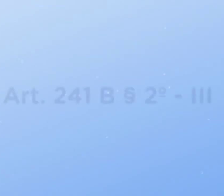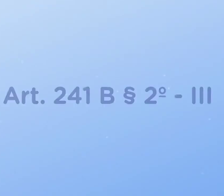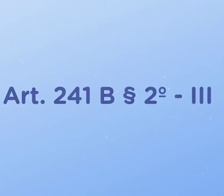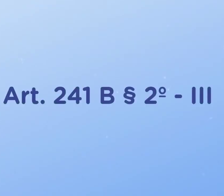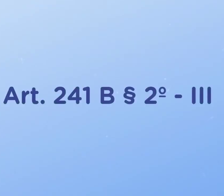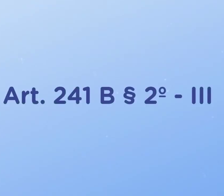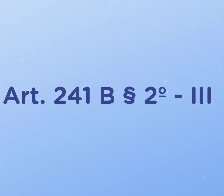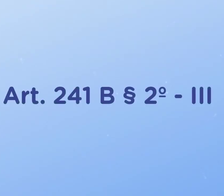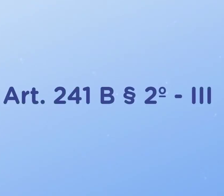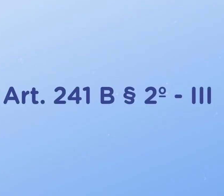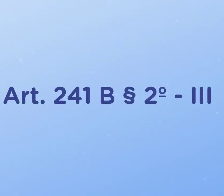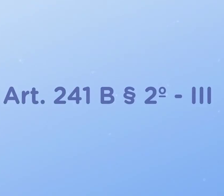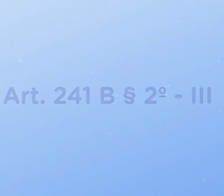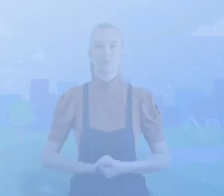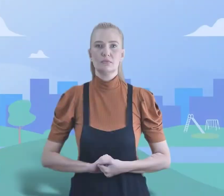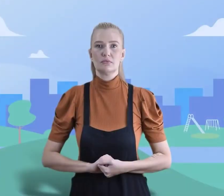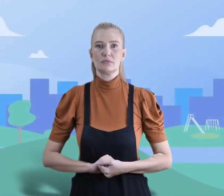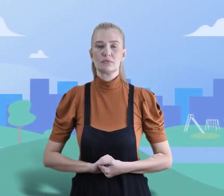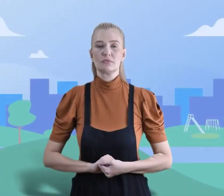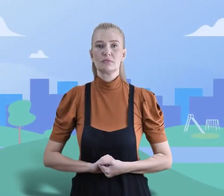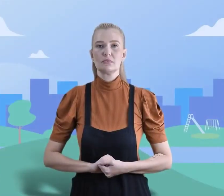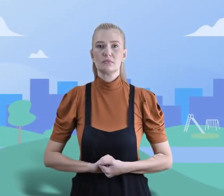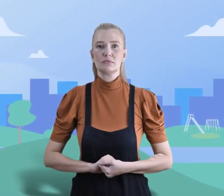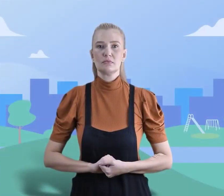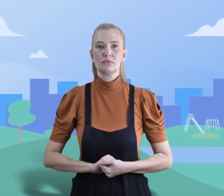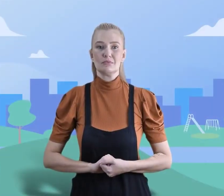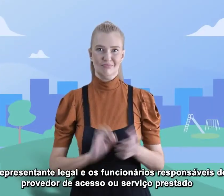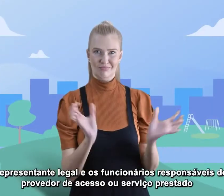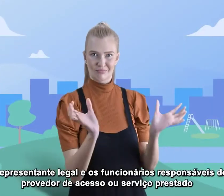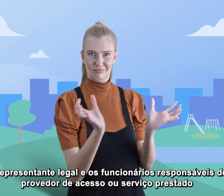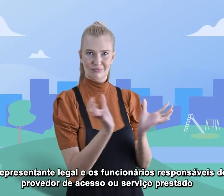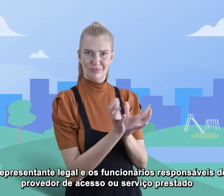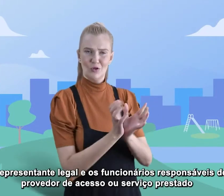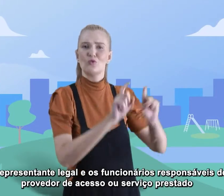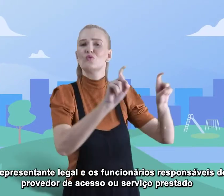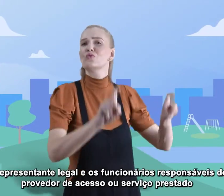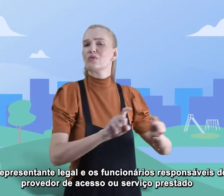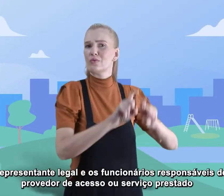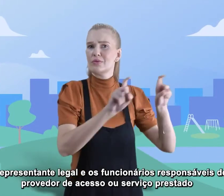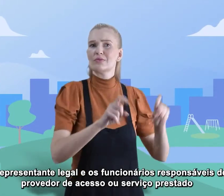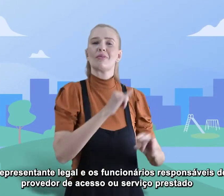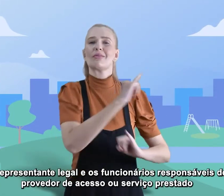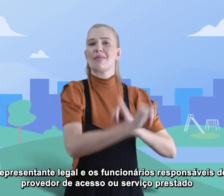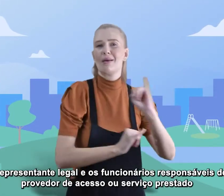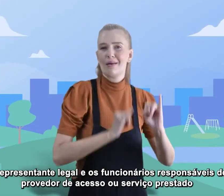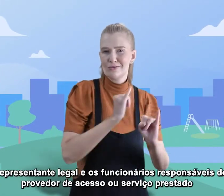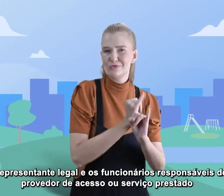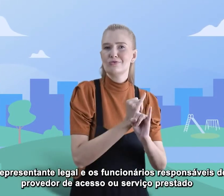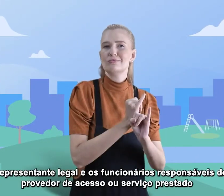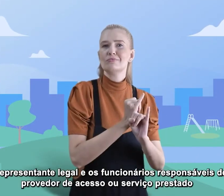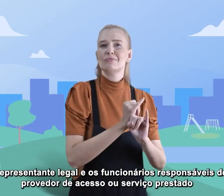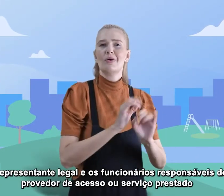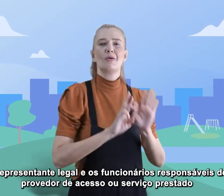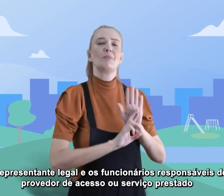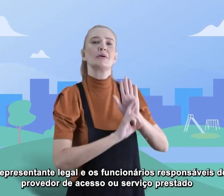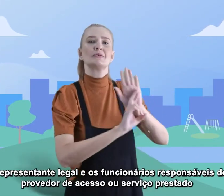Artigo 241-B, parágrafo 2º, inciso 3º. O representante legal e os funcionários responsáveis de